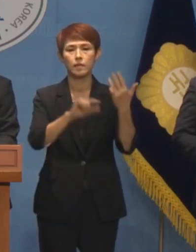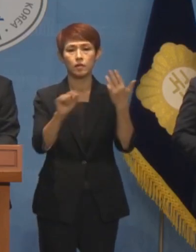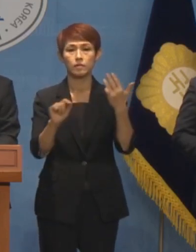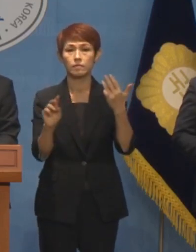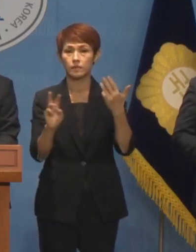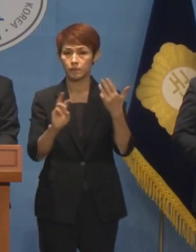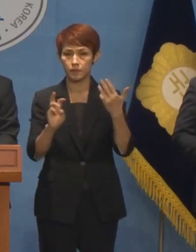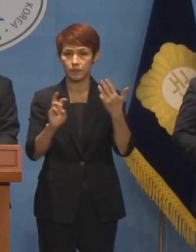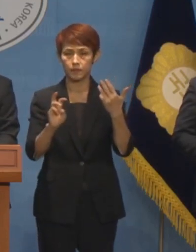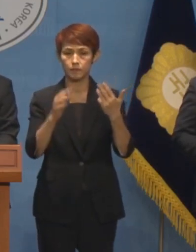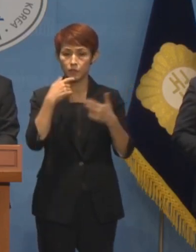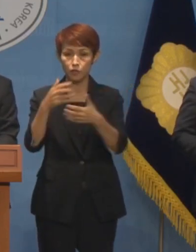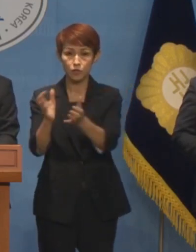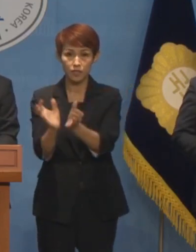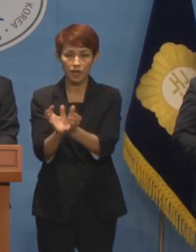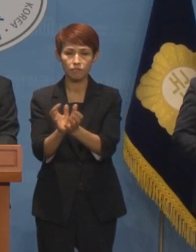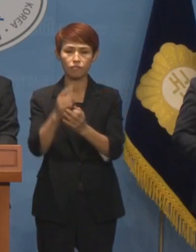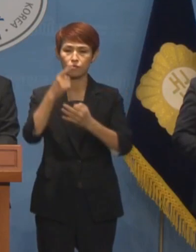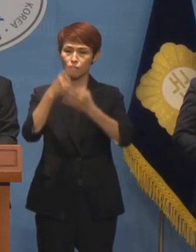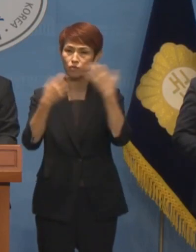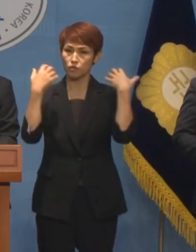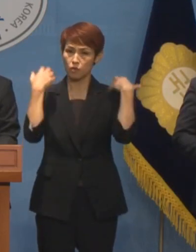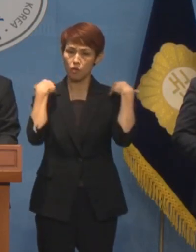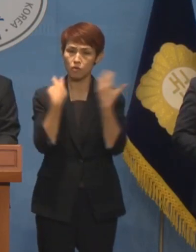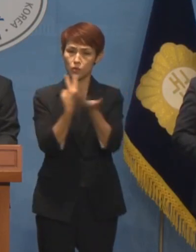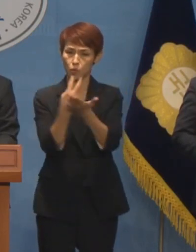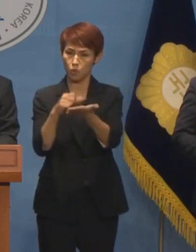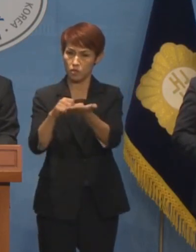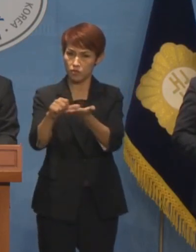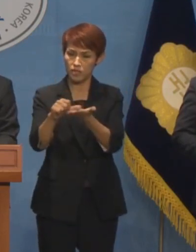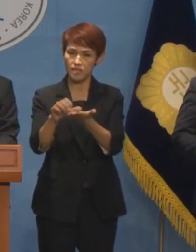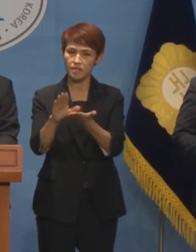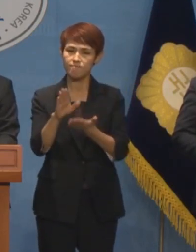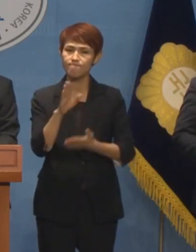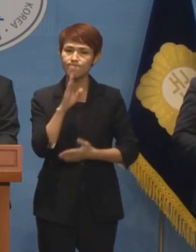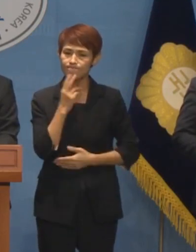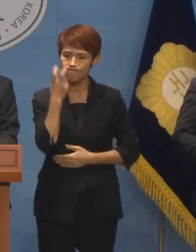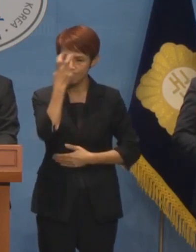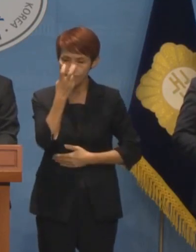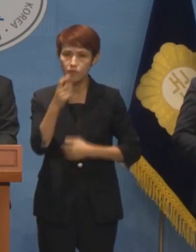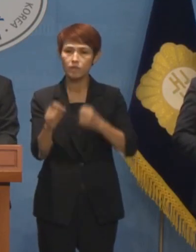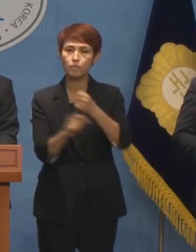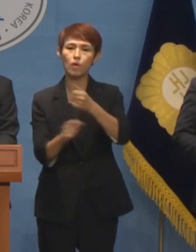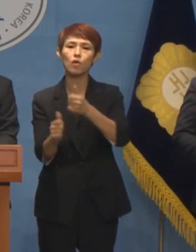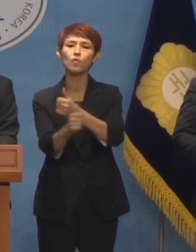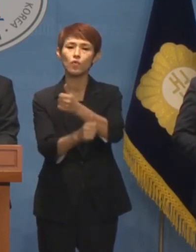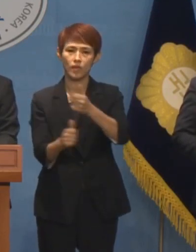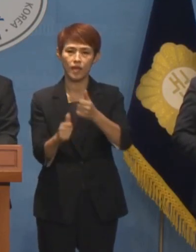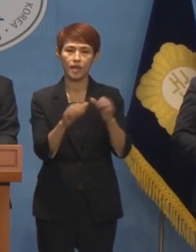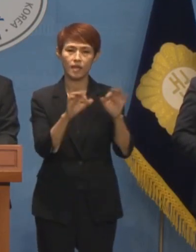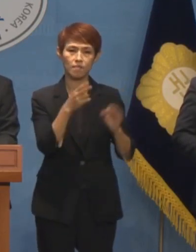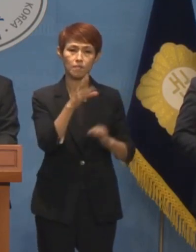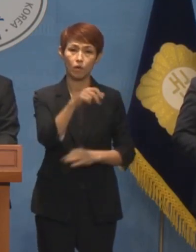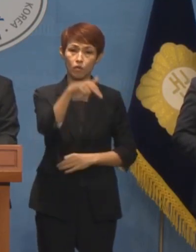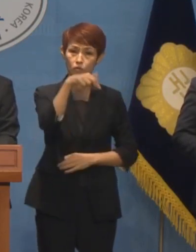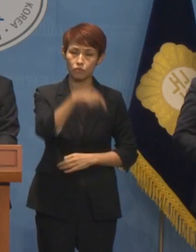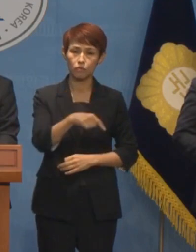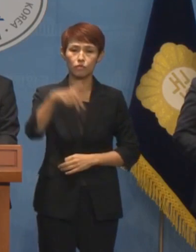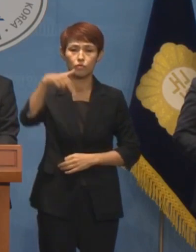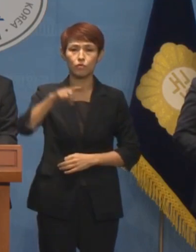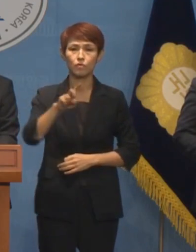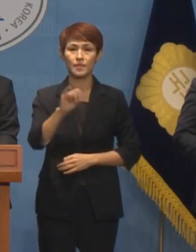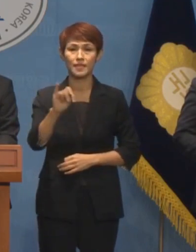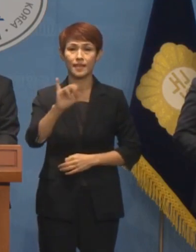30일 민주당 윤석열 정권 독도 지우기 진상조사 특별위원회 김병주, 추미애, 윤호중,